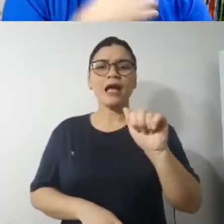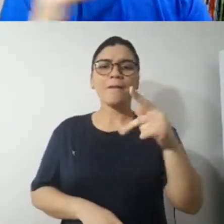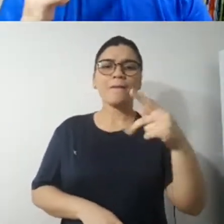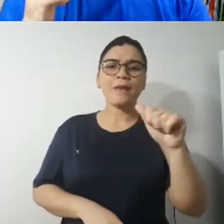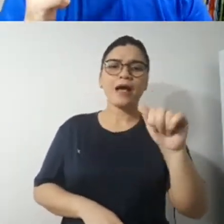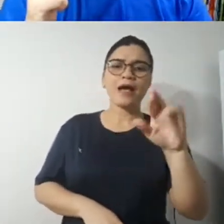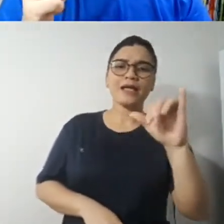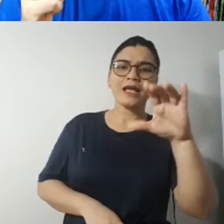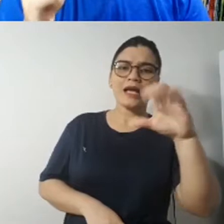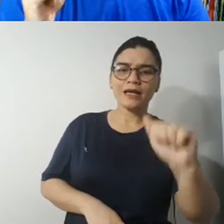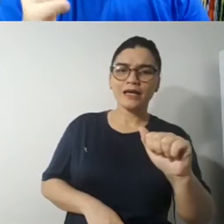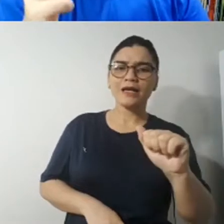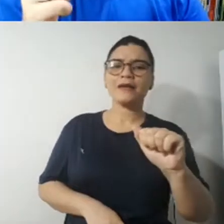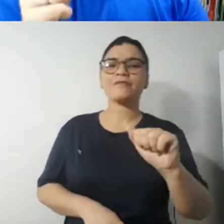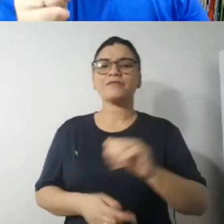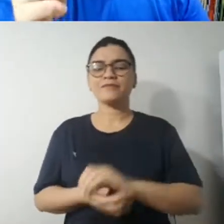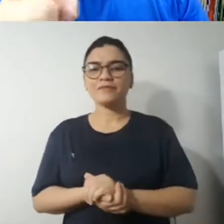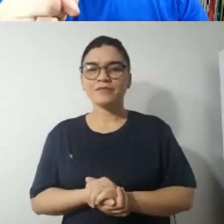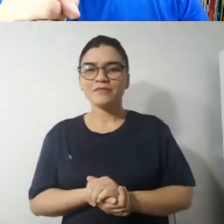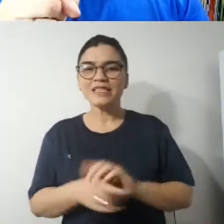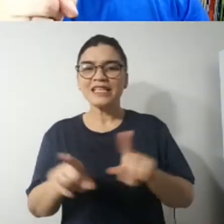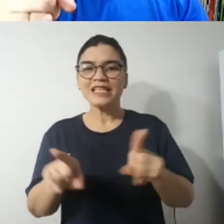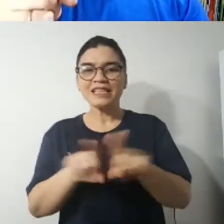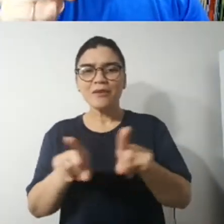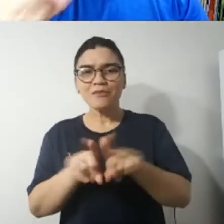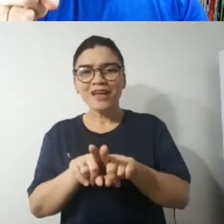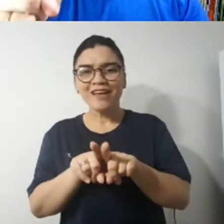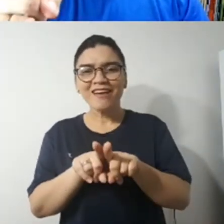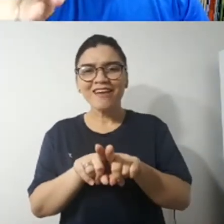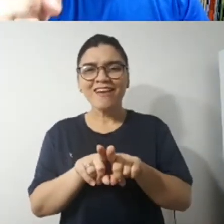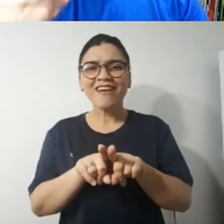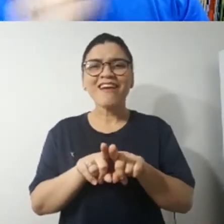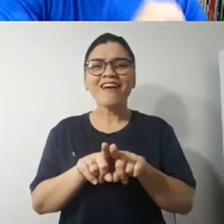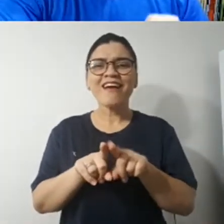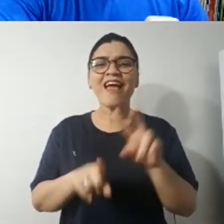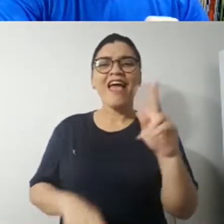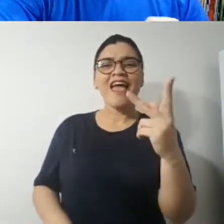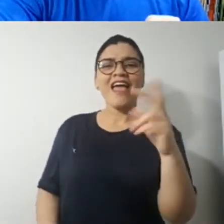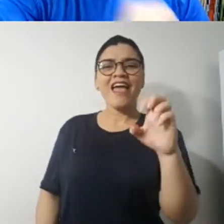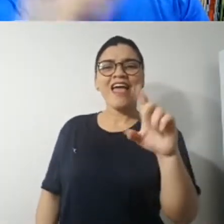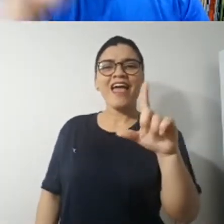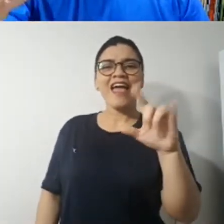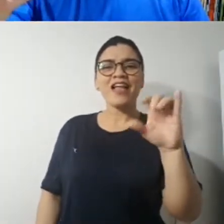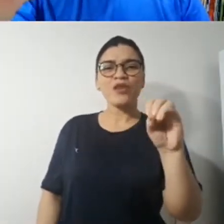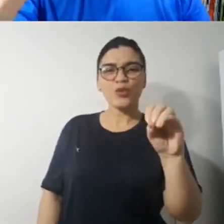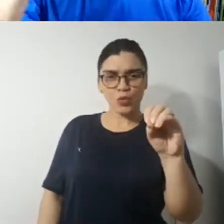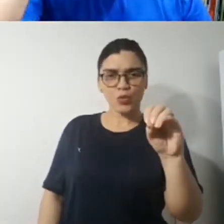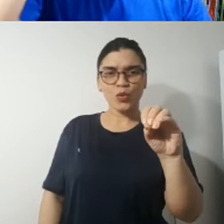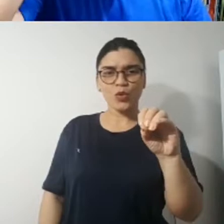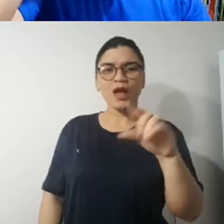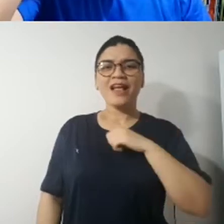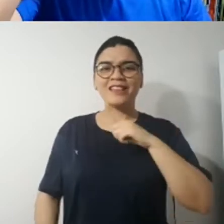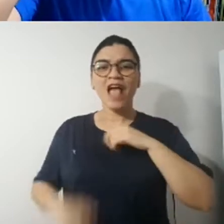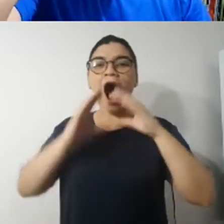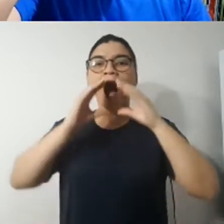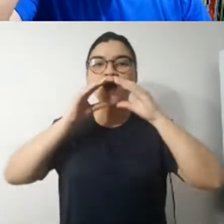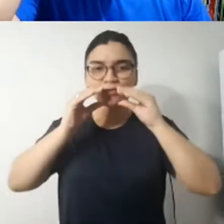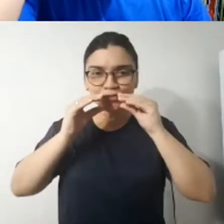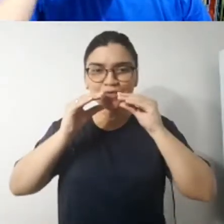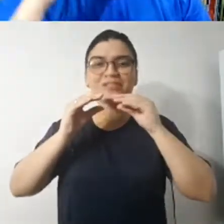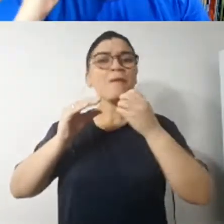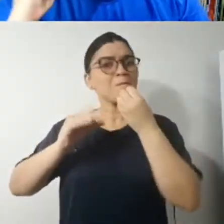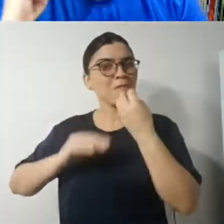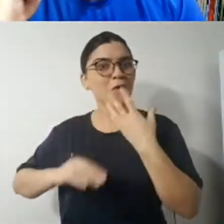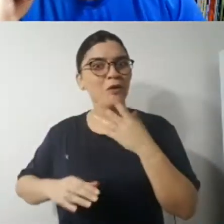Hambúrguer bom, viu? Quem quiser aí, ó. O hambúrguer do Elhão, Quiosque do Elhão. Então entra aí no